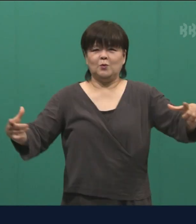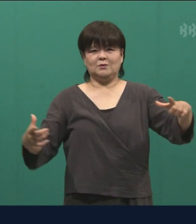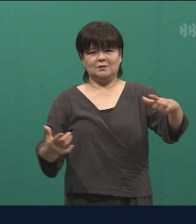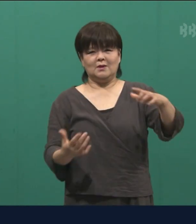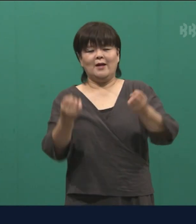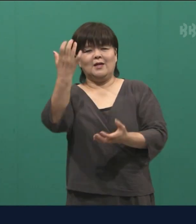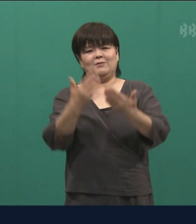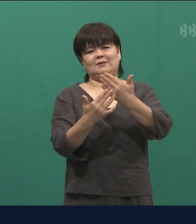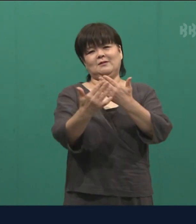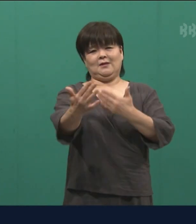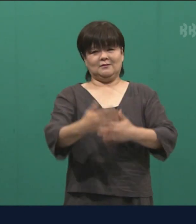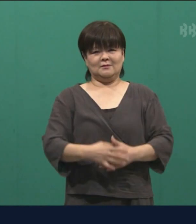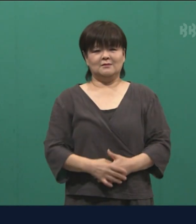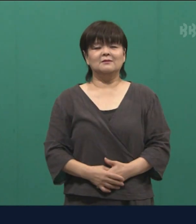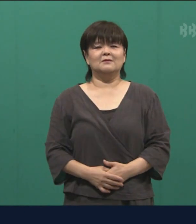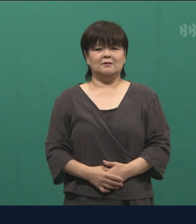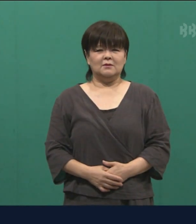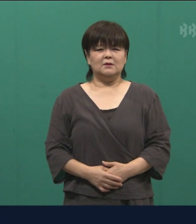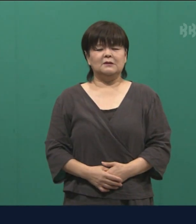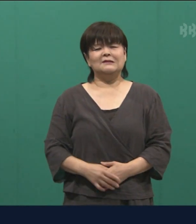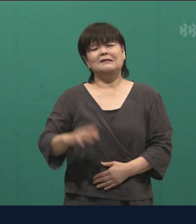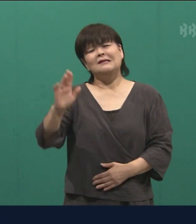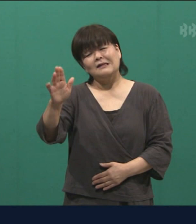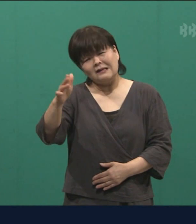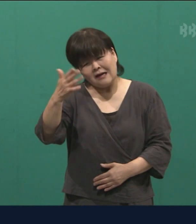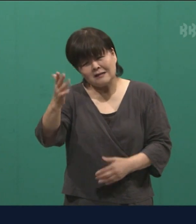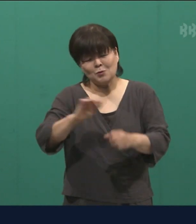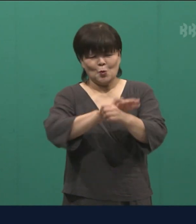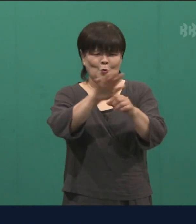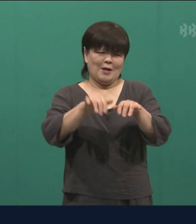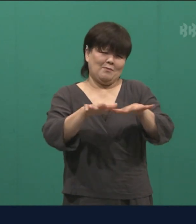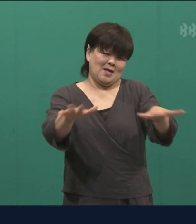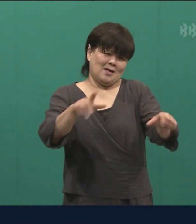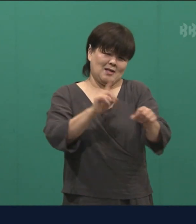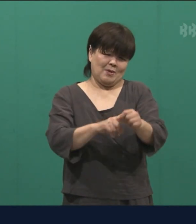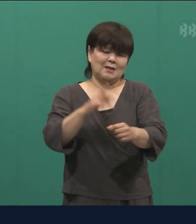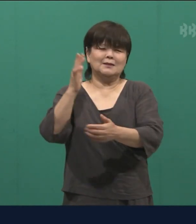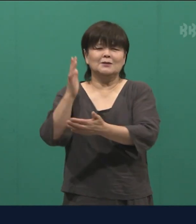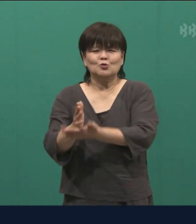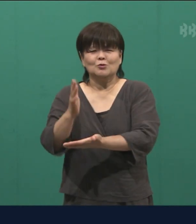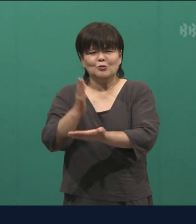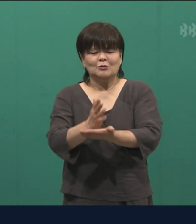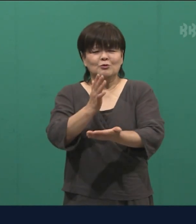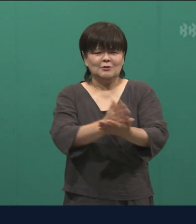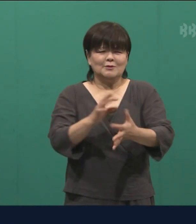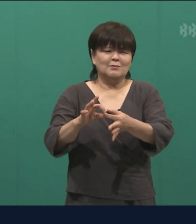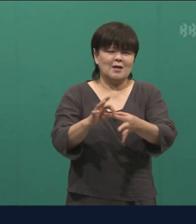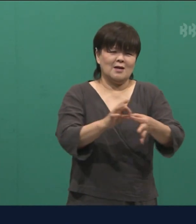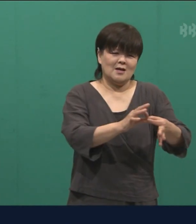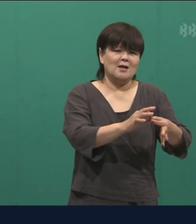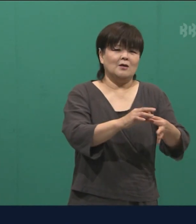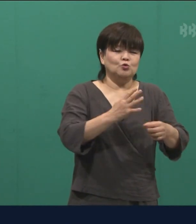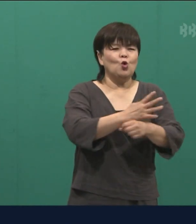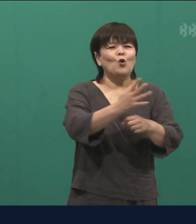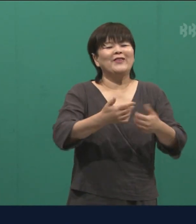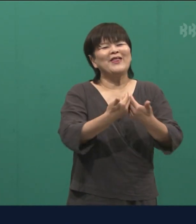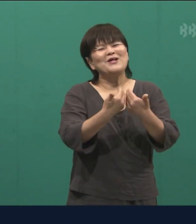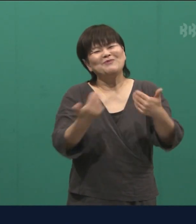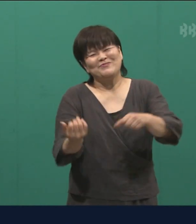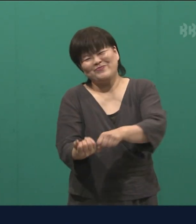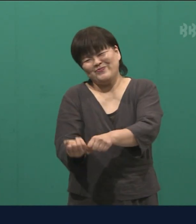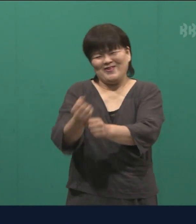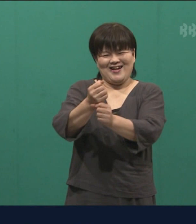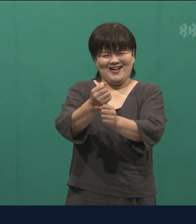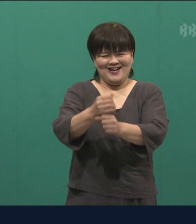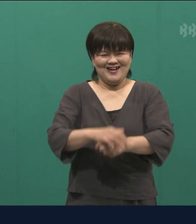でも最大規模の花火大会です。しかしコロナ禍のため中止が続き、4年ぶりに復活